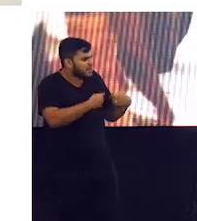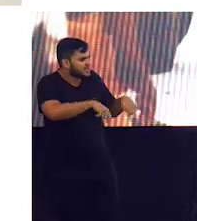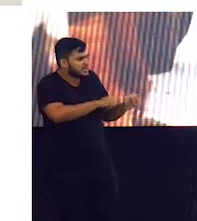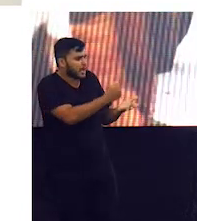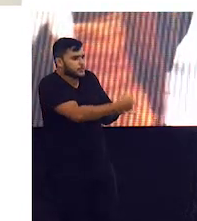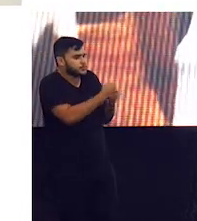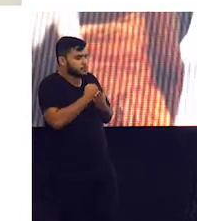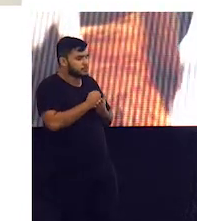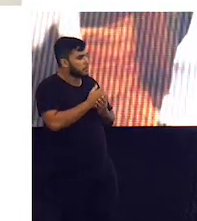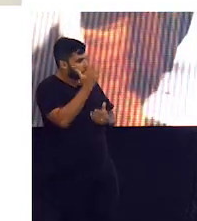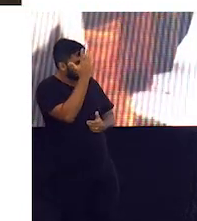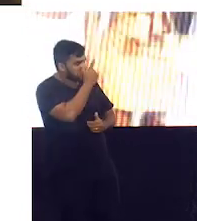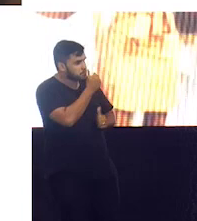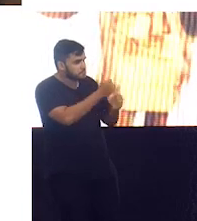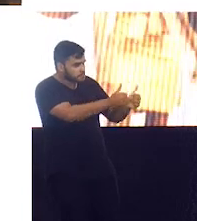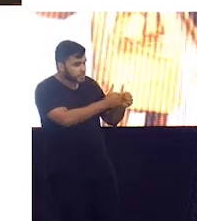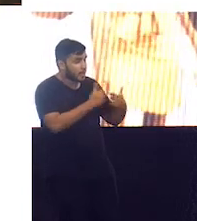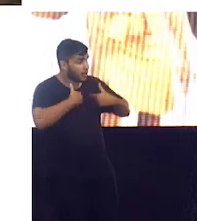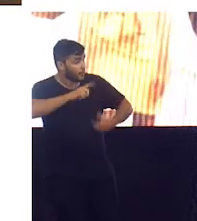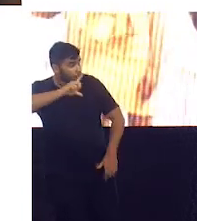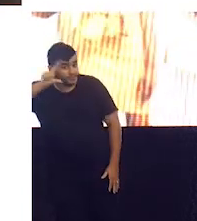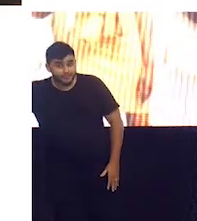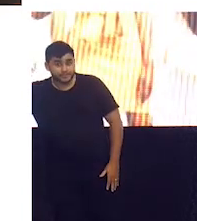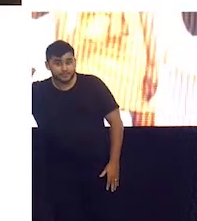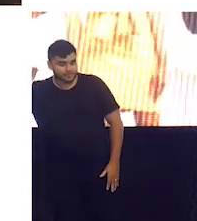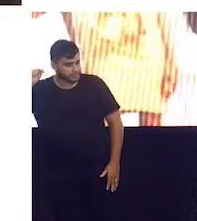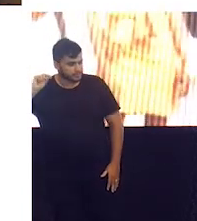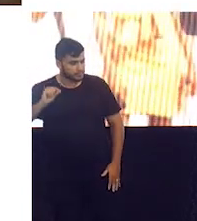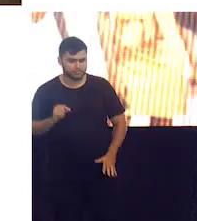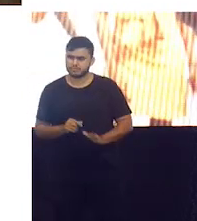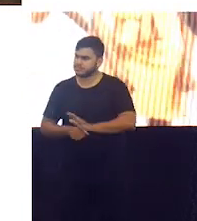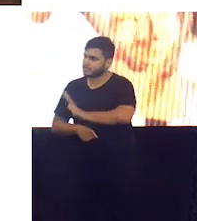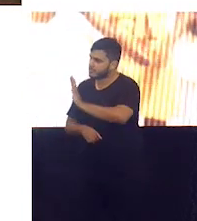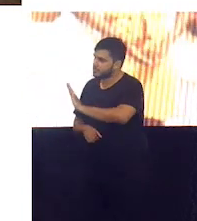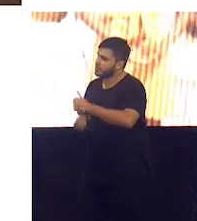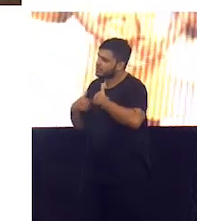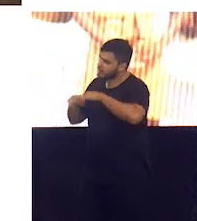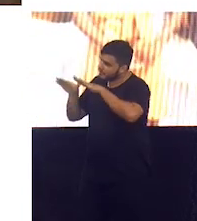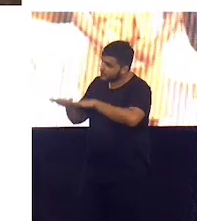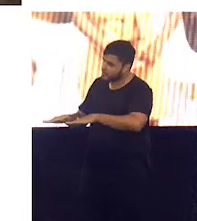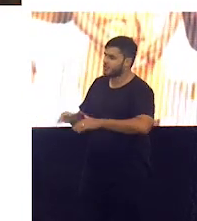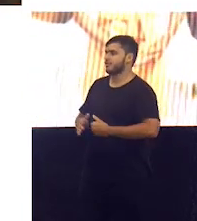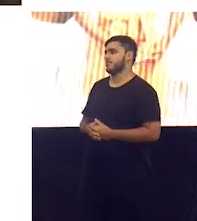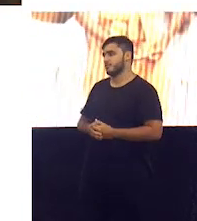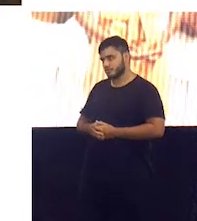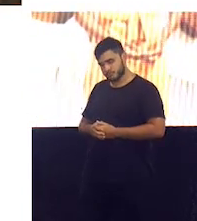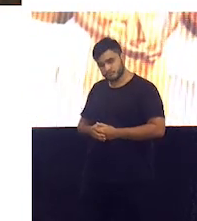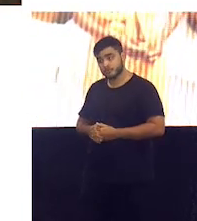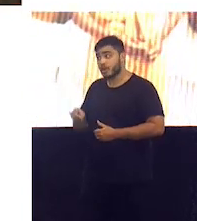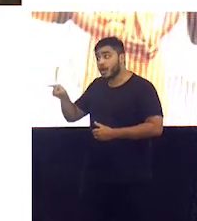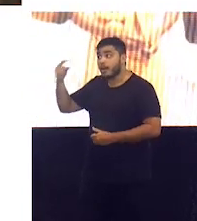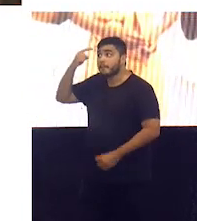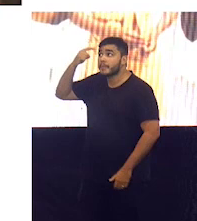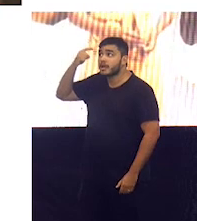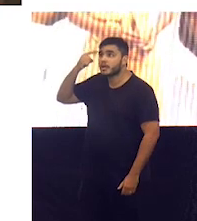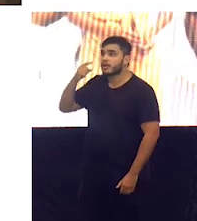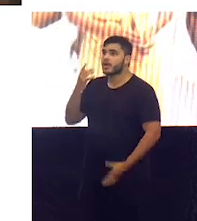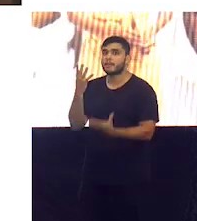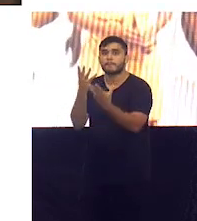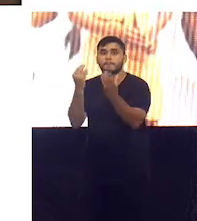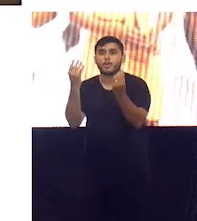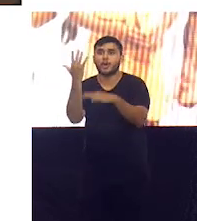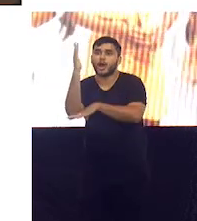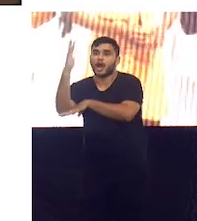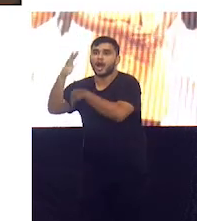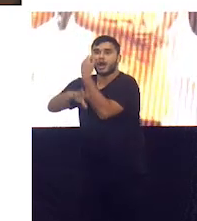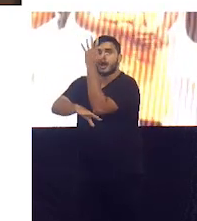Muito bonito, vocês, mas eu vou indo. Peraí. Meu Deus. Meu patrão, pensa comigo. Olha só, marcenaria,